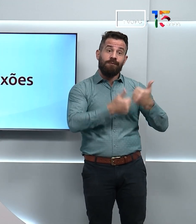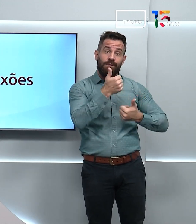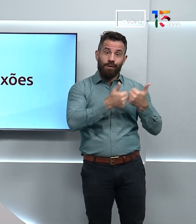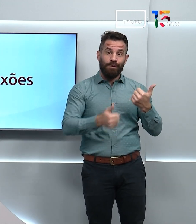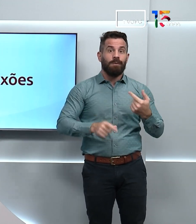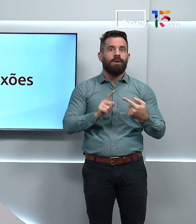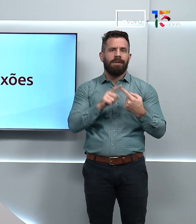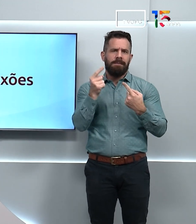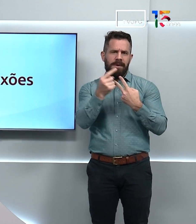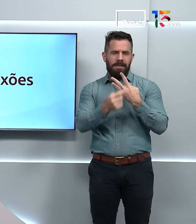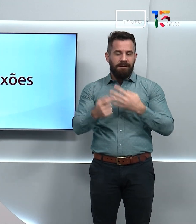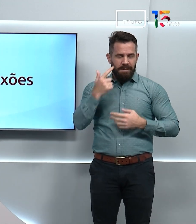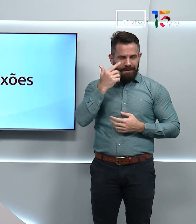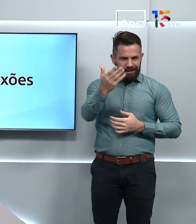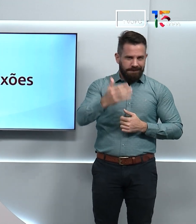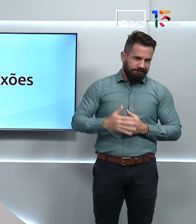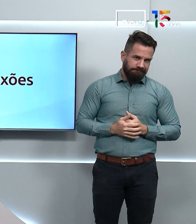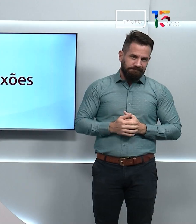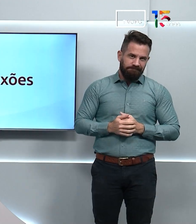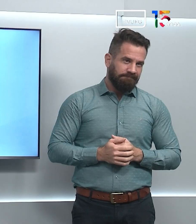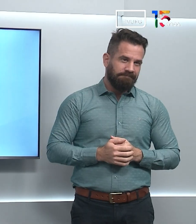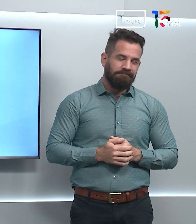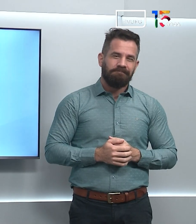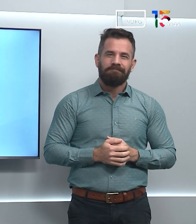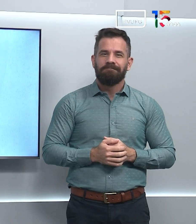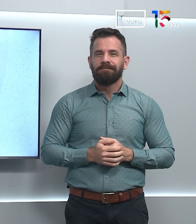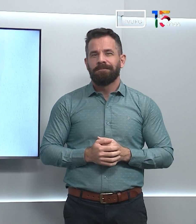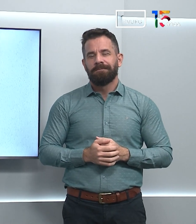outros esportes. Rodou!